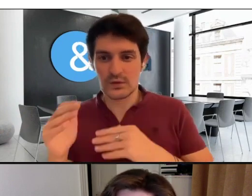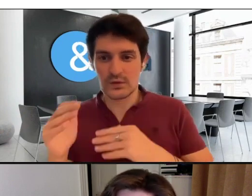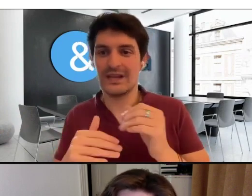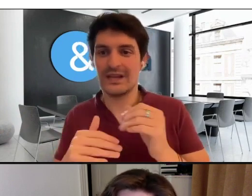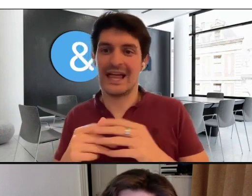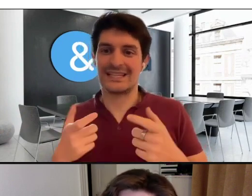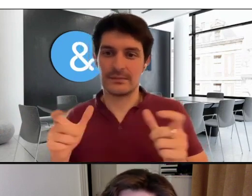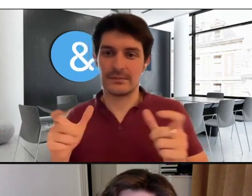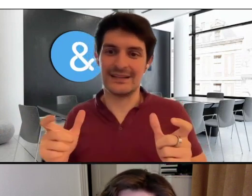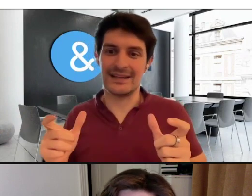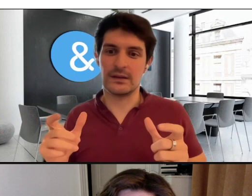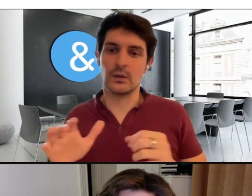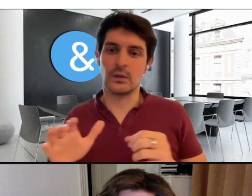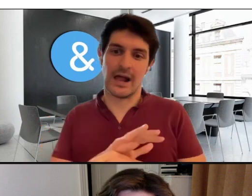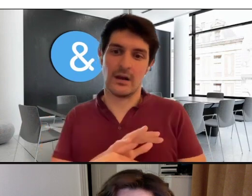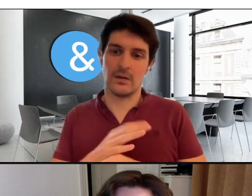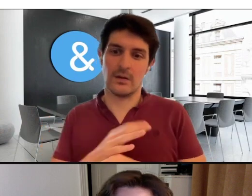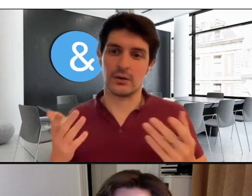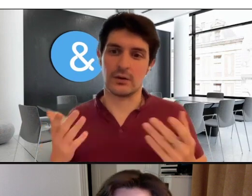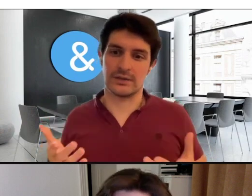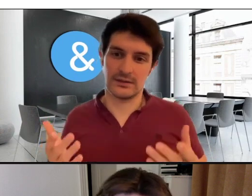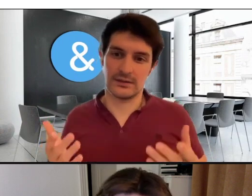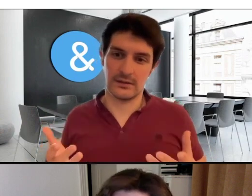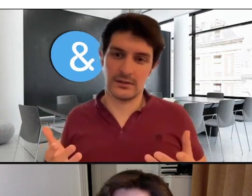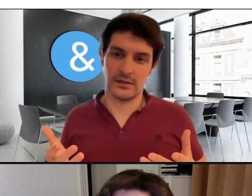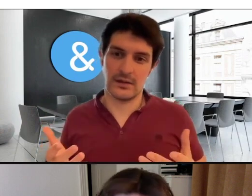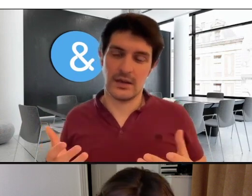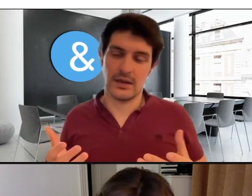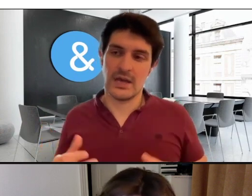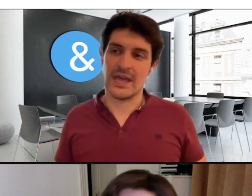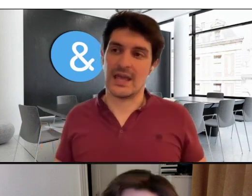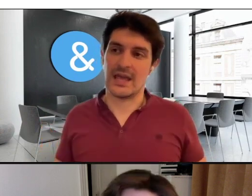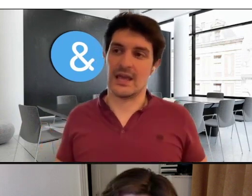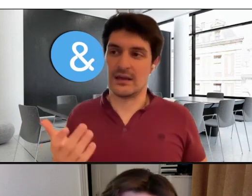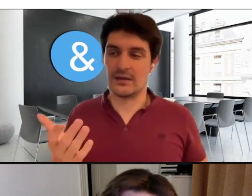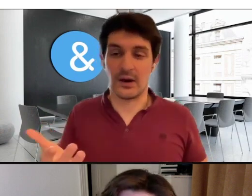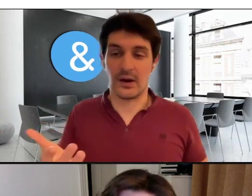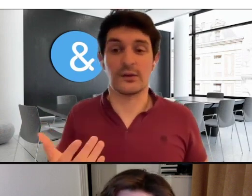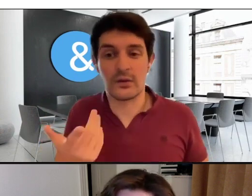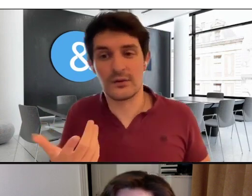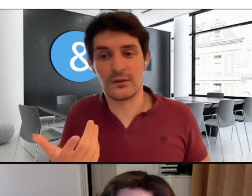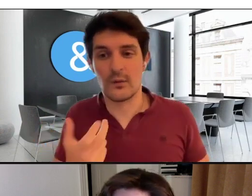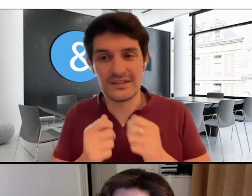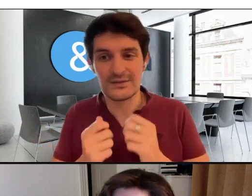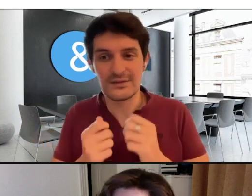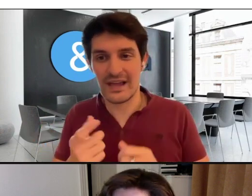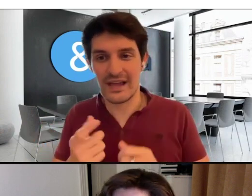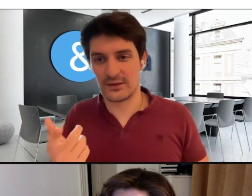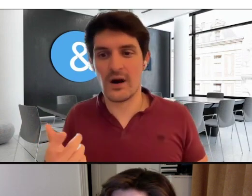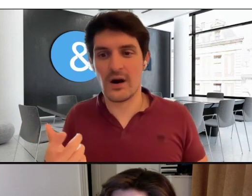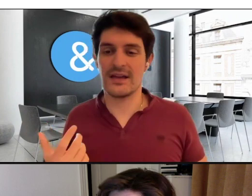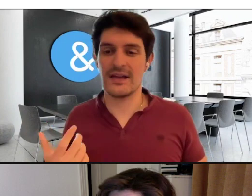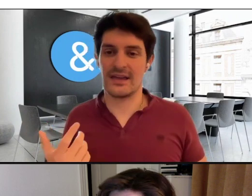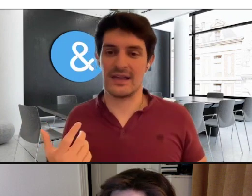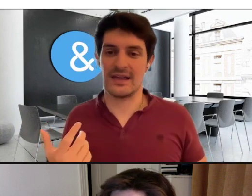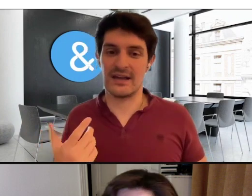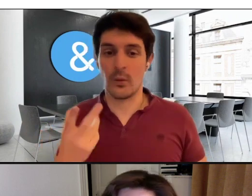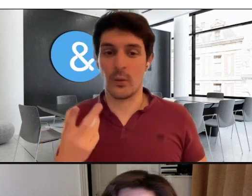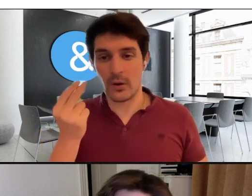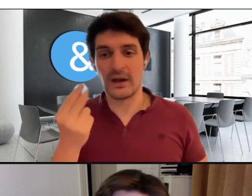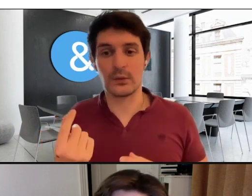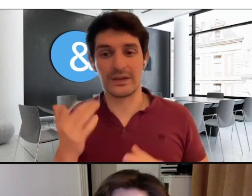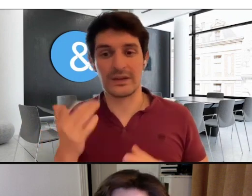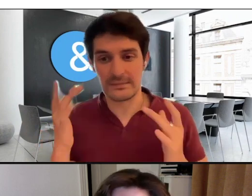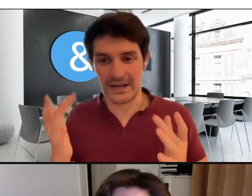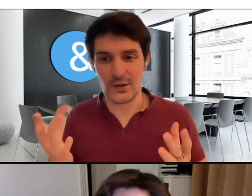construit l'accessibilité totale aujourd'hui. Et voilà, donc je voulais discuter avec toi et comprendre un peu